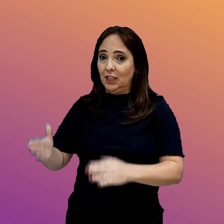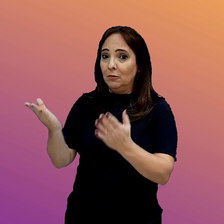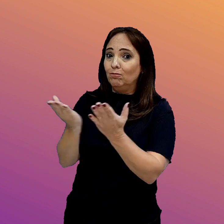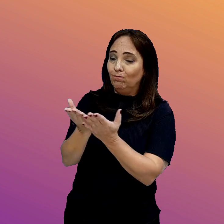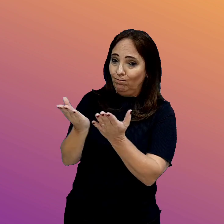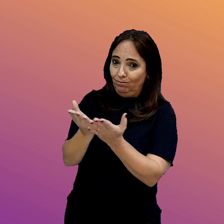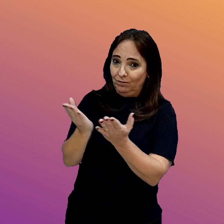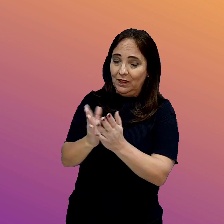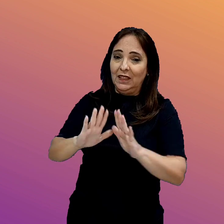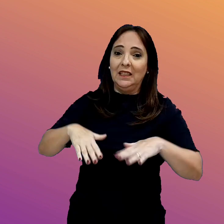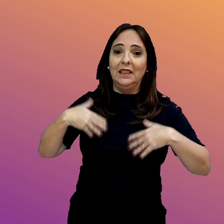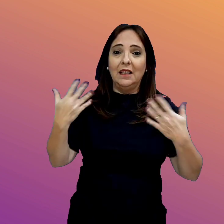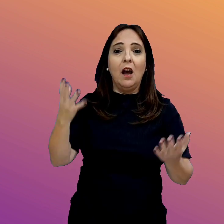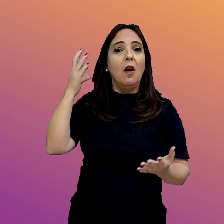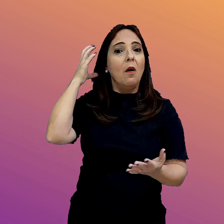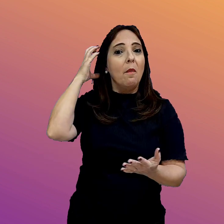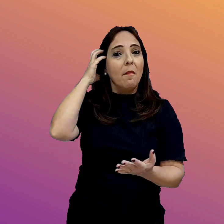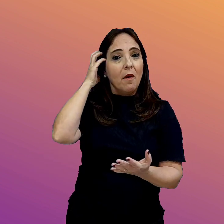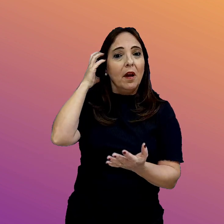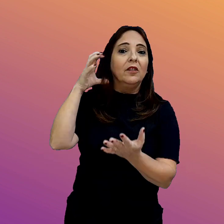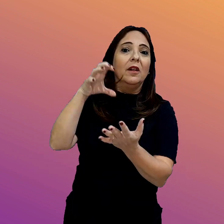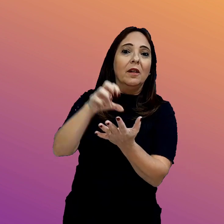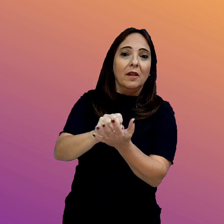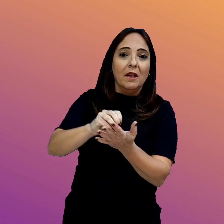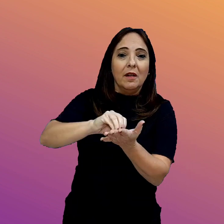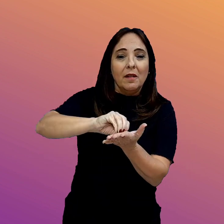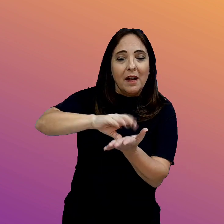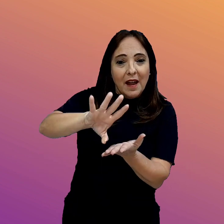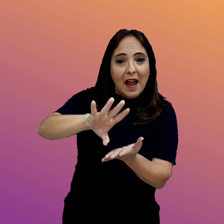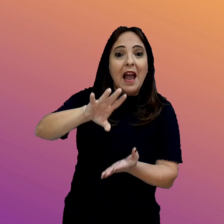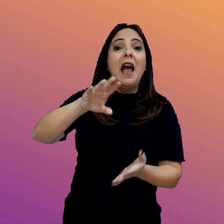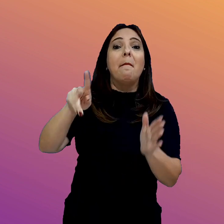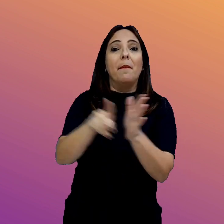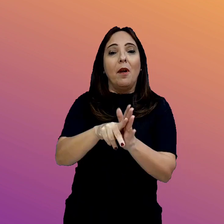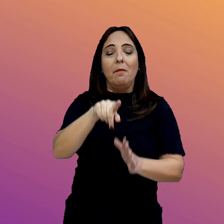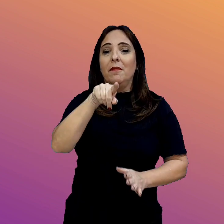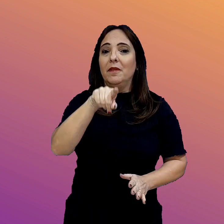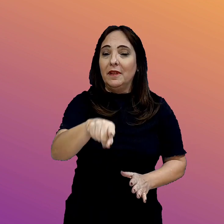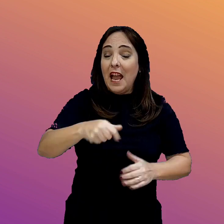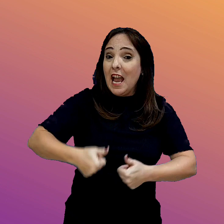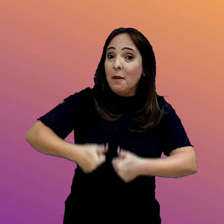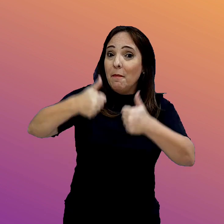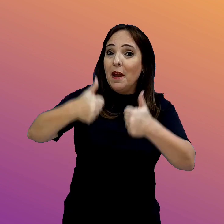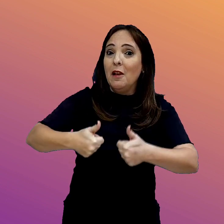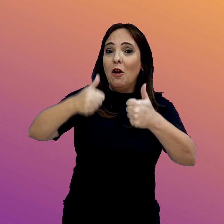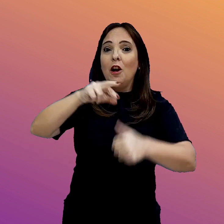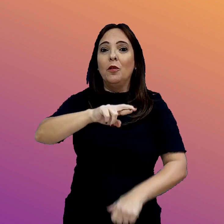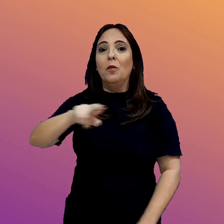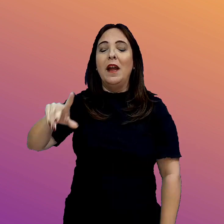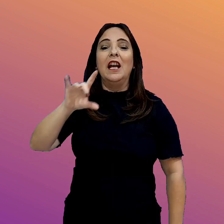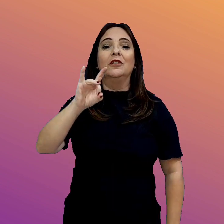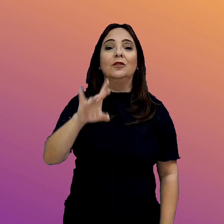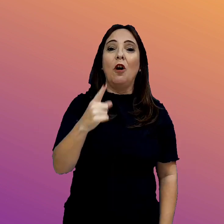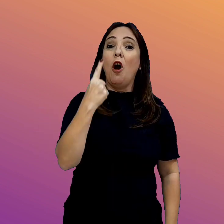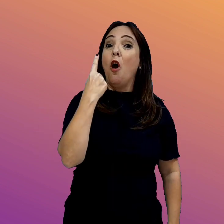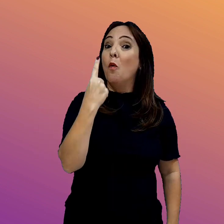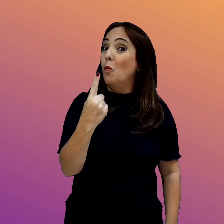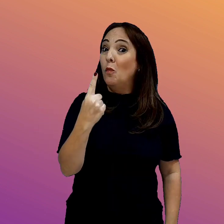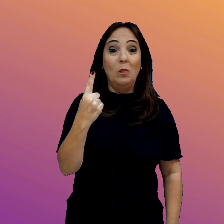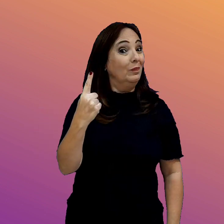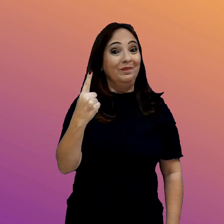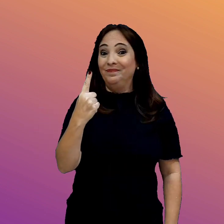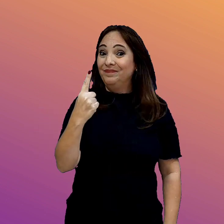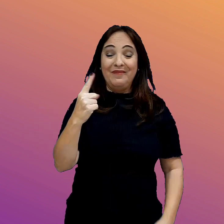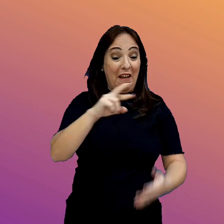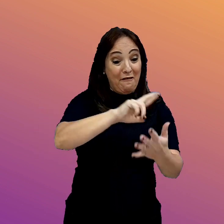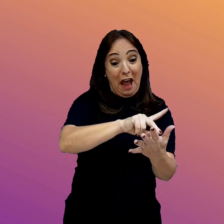Esse podcast é para você. E o melhor de tudo é que não é só um podcast, são